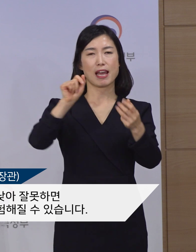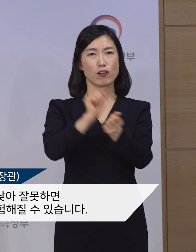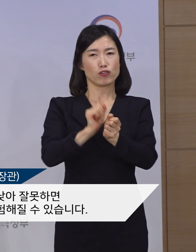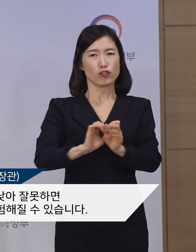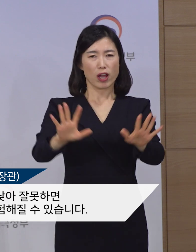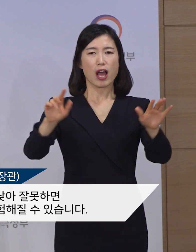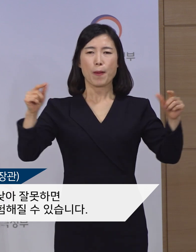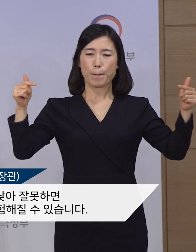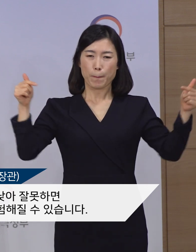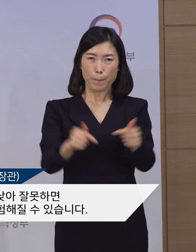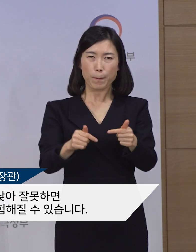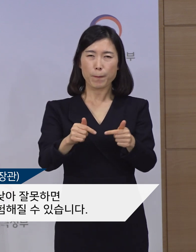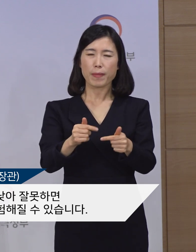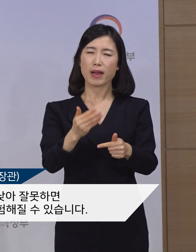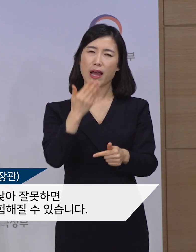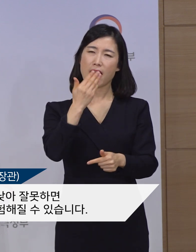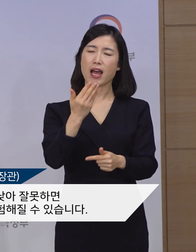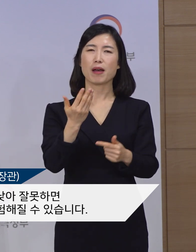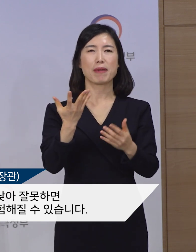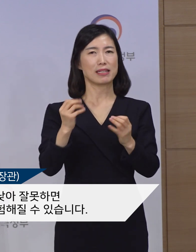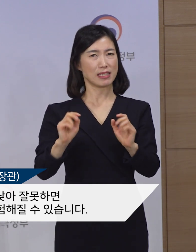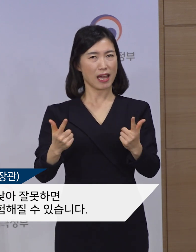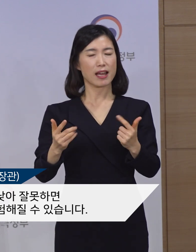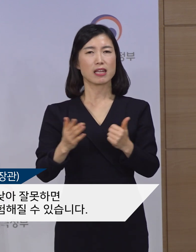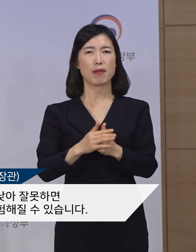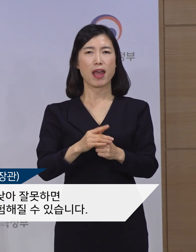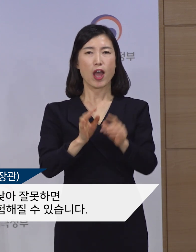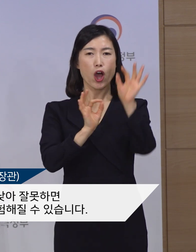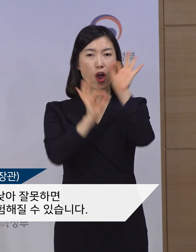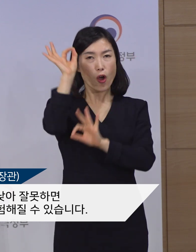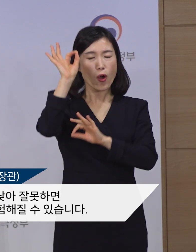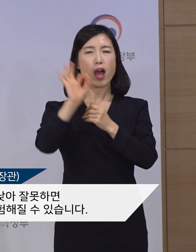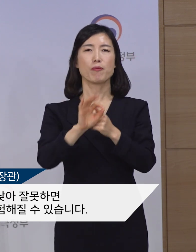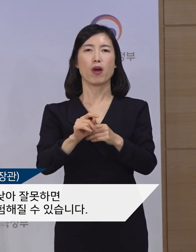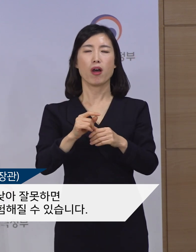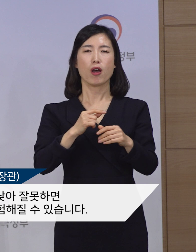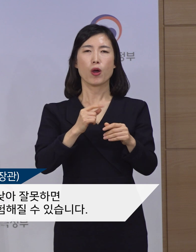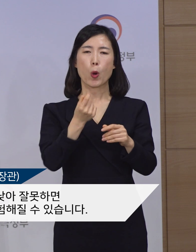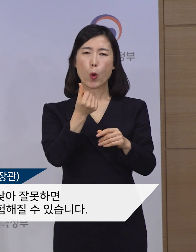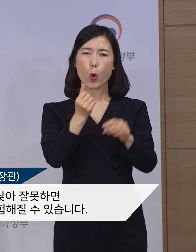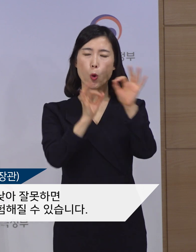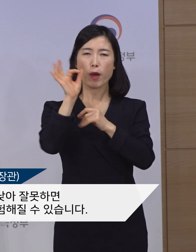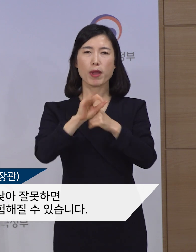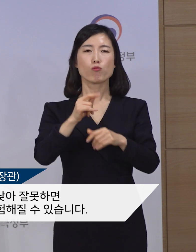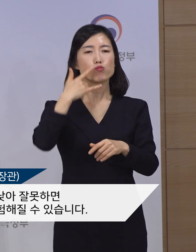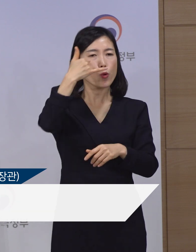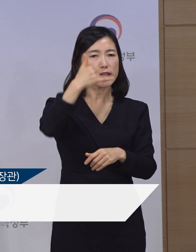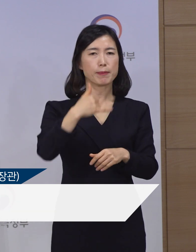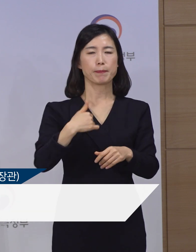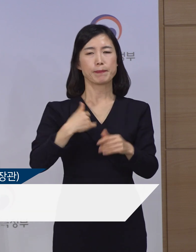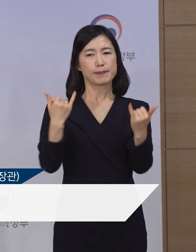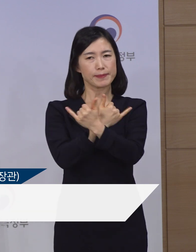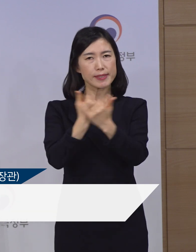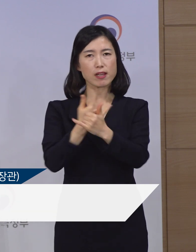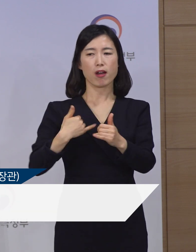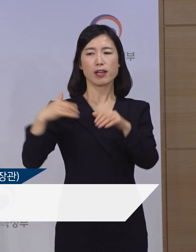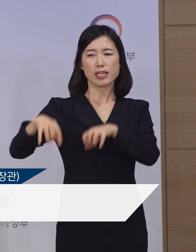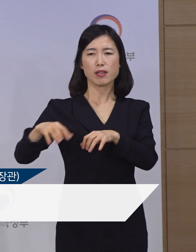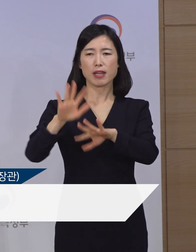낮아 잘못하면 부모님과 가족 친지들 그리고 우리 이웃들이 위험해질 수 있습니다.